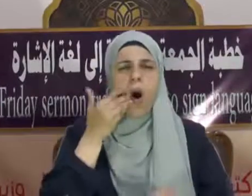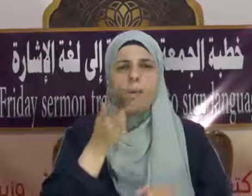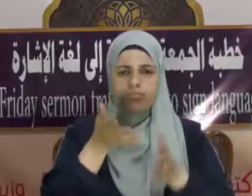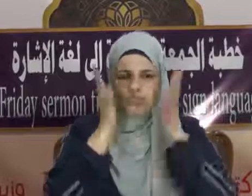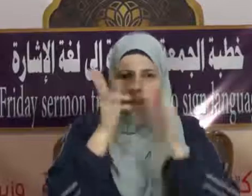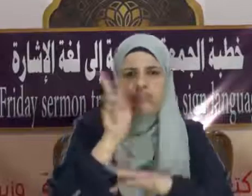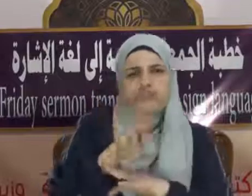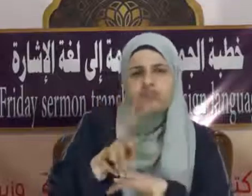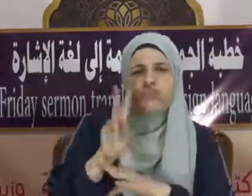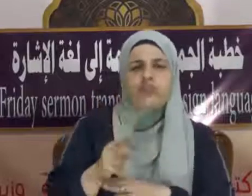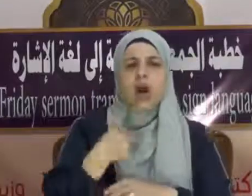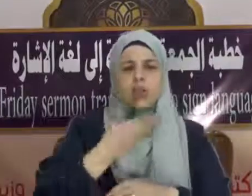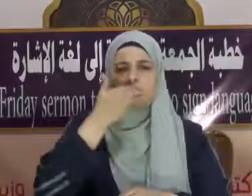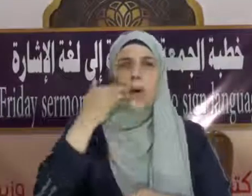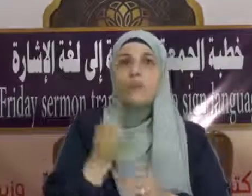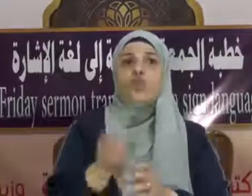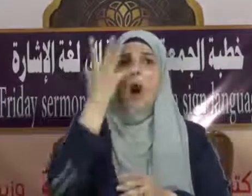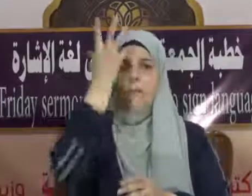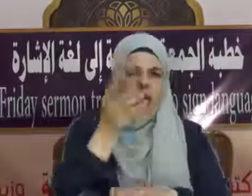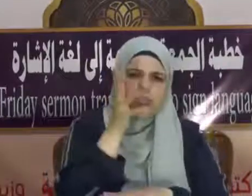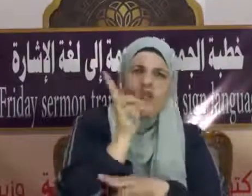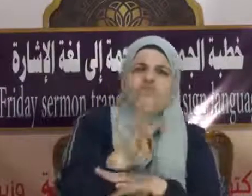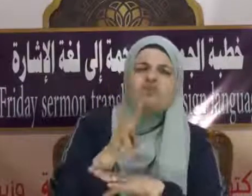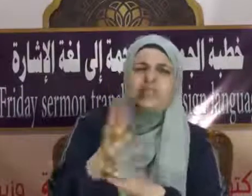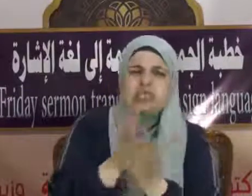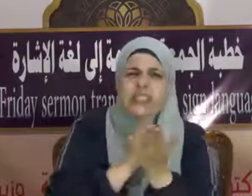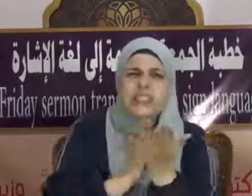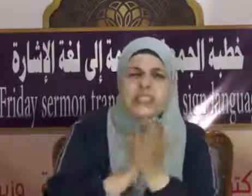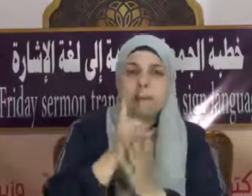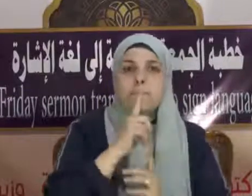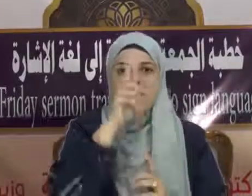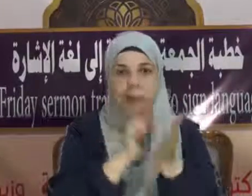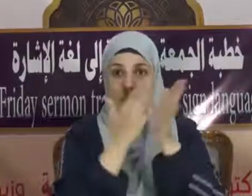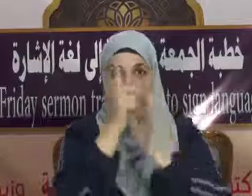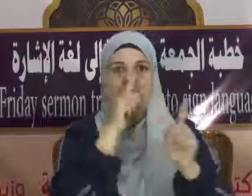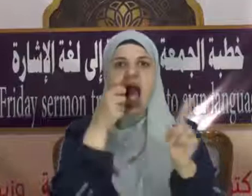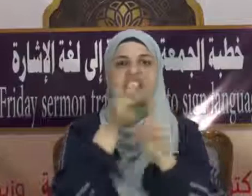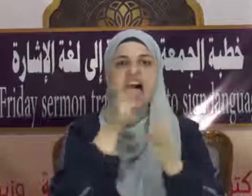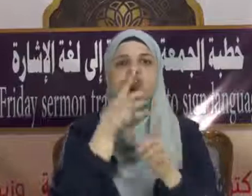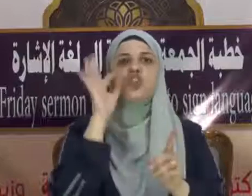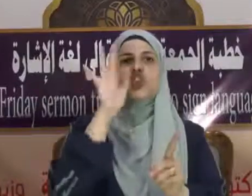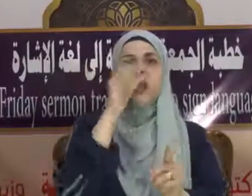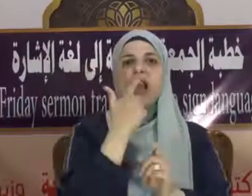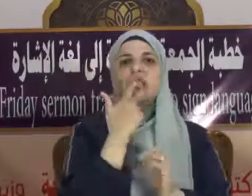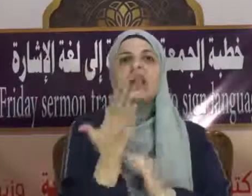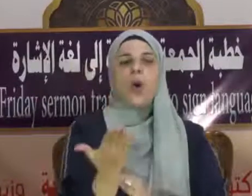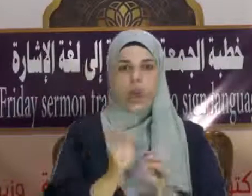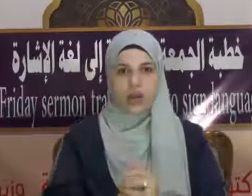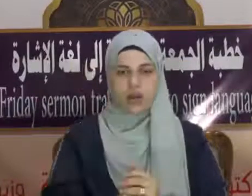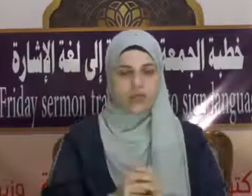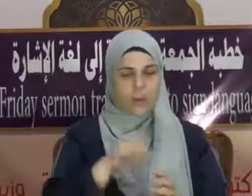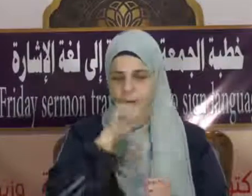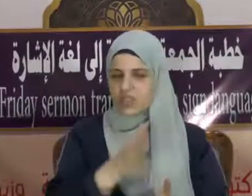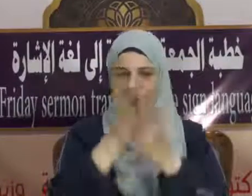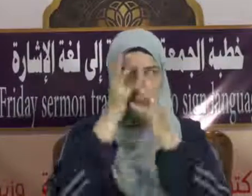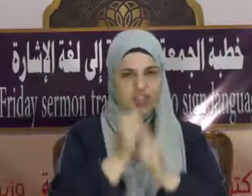قوامة تصوم النهار وتقوم الليل إلا أنها تؤذي جيرانها بلسانها، قال